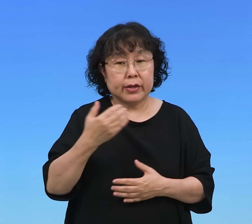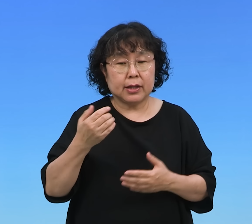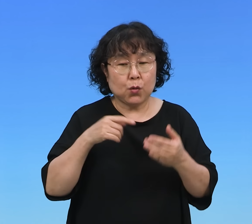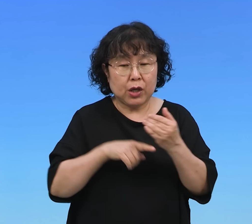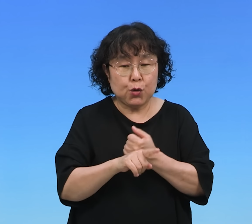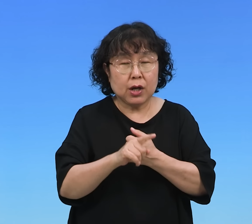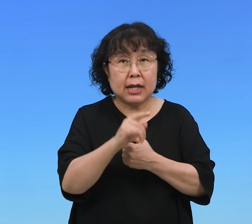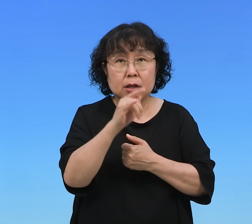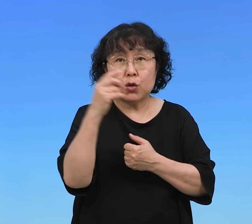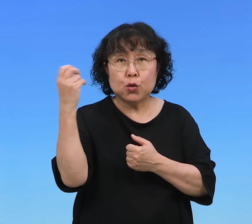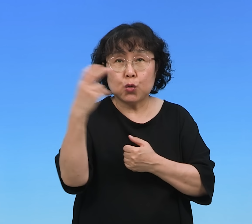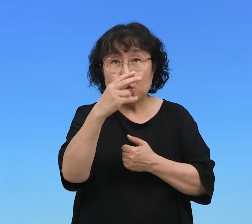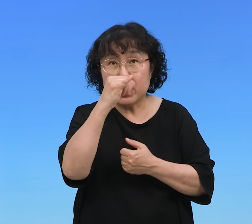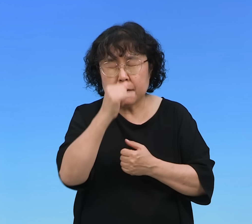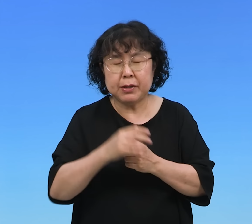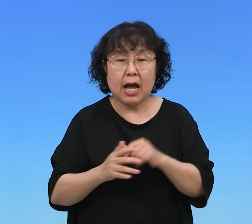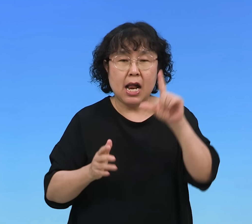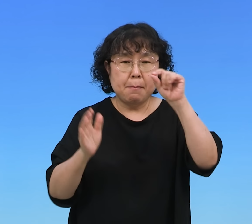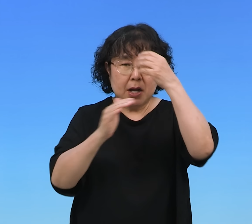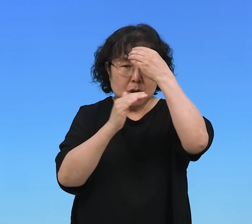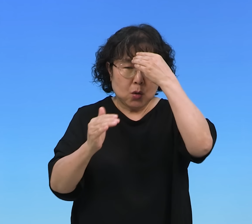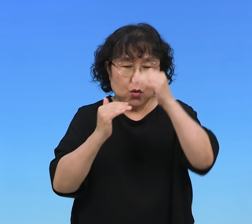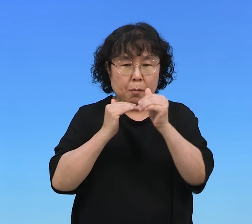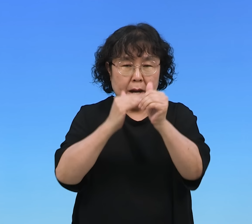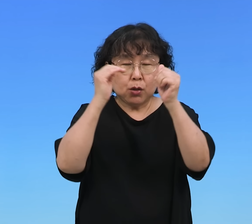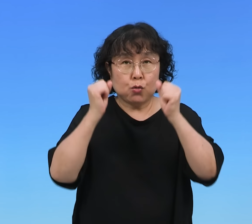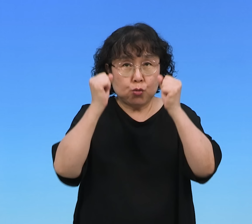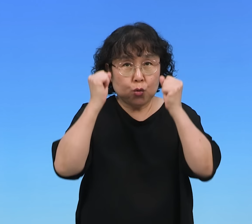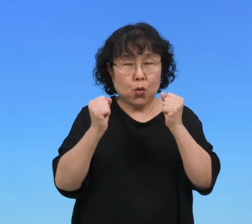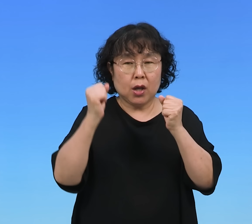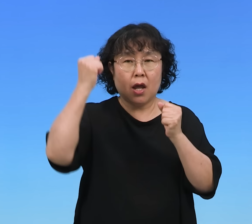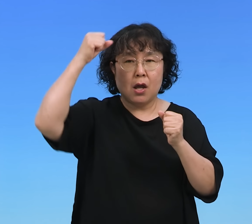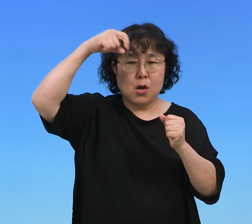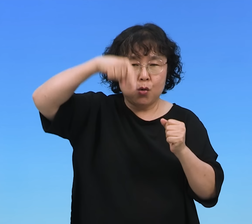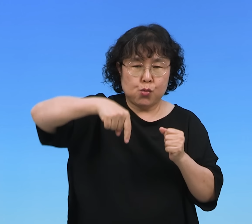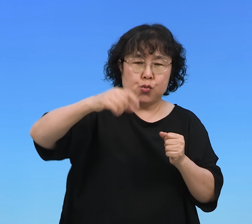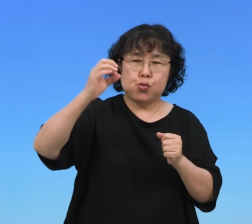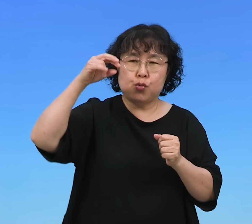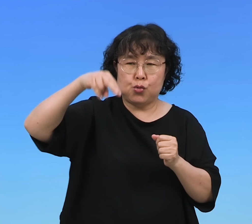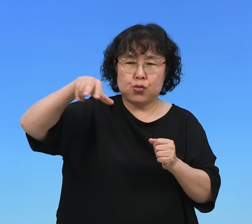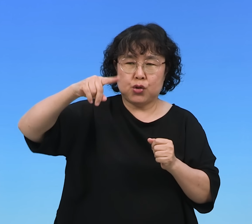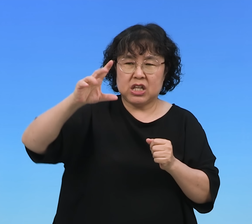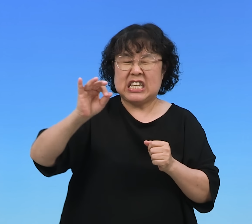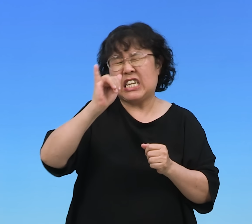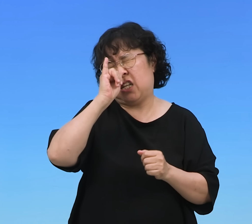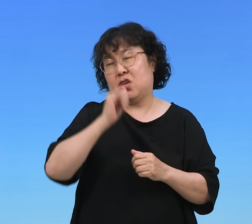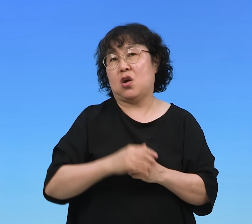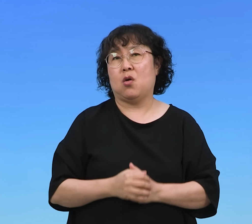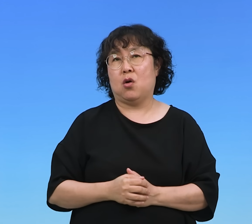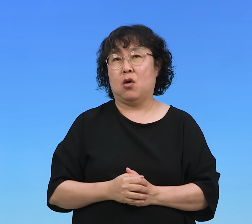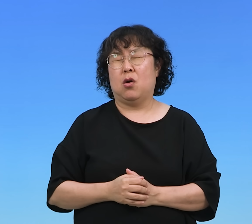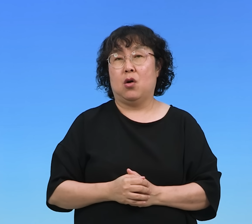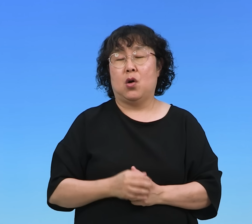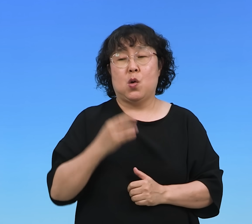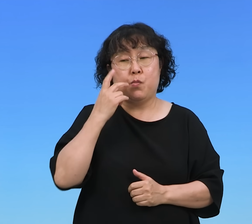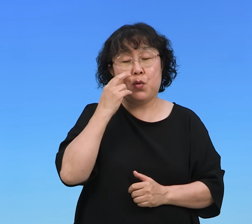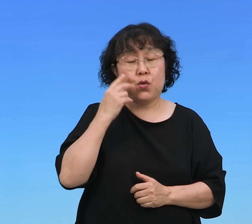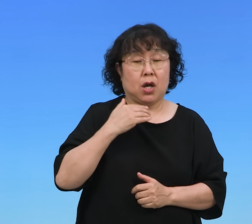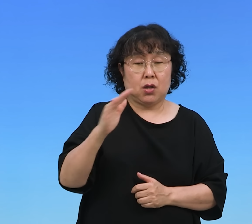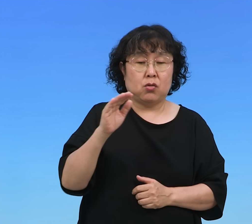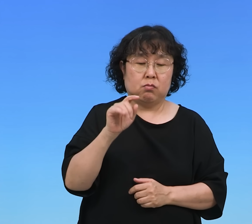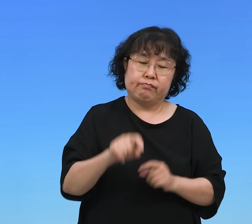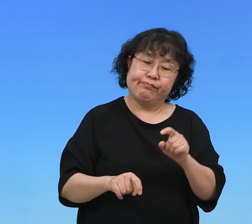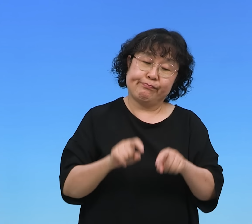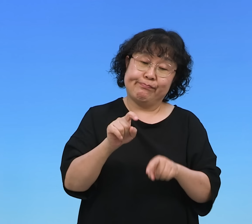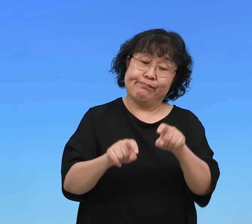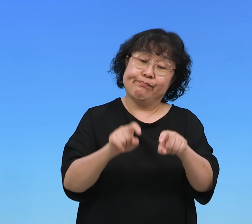운동 후유증이 안 없어져요. 미국 가서도요, 그 산책을 하는데